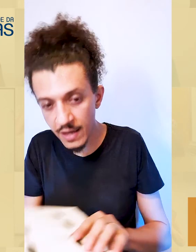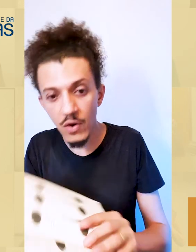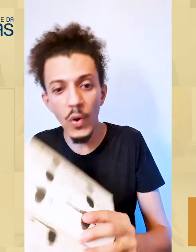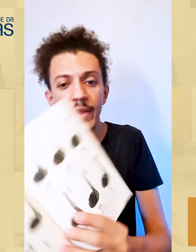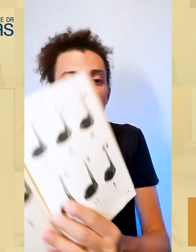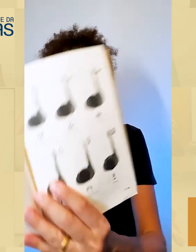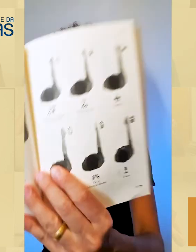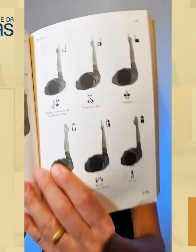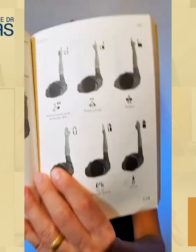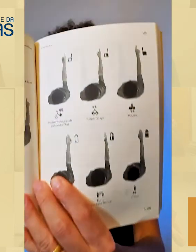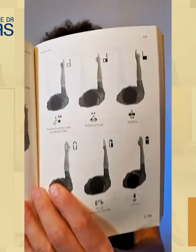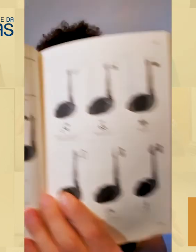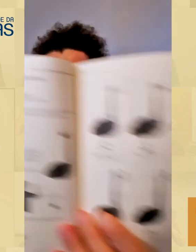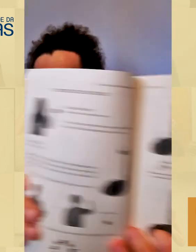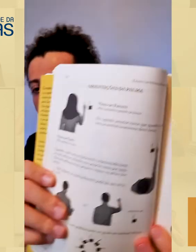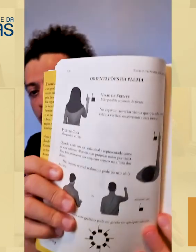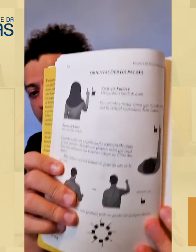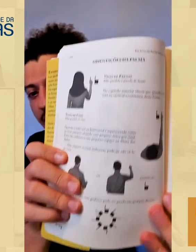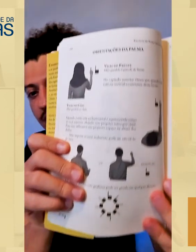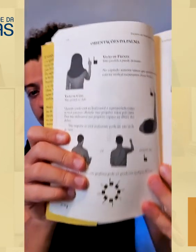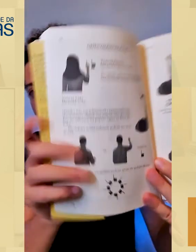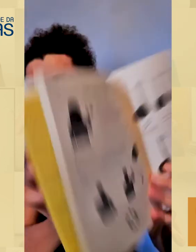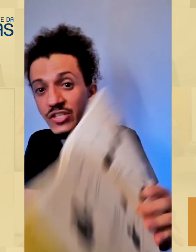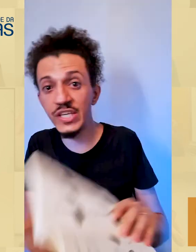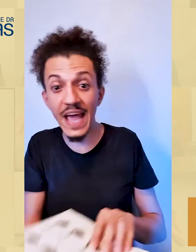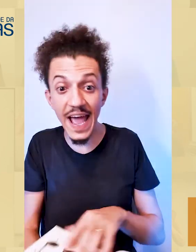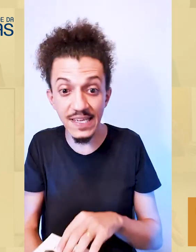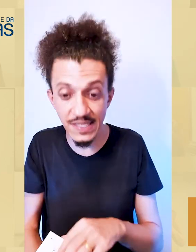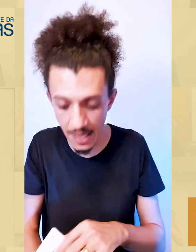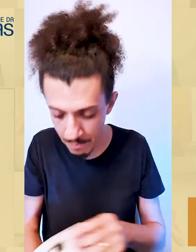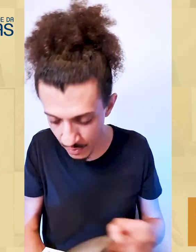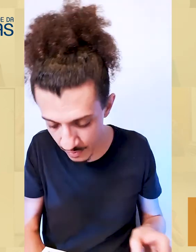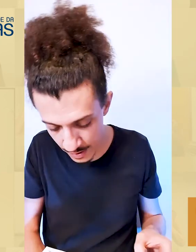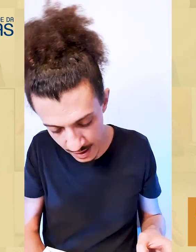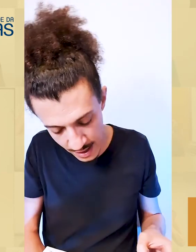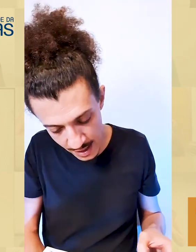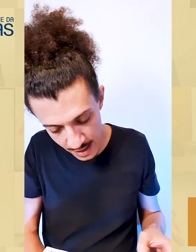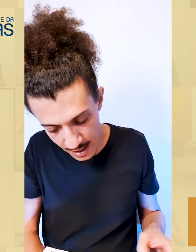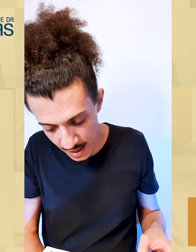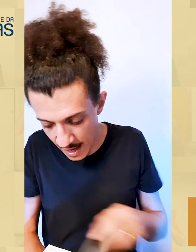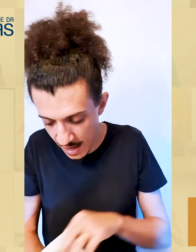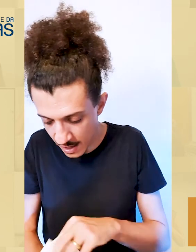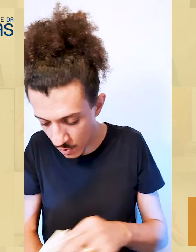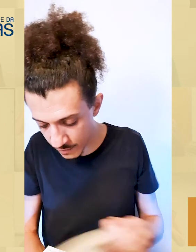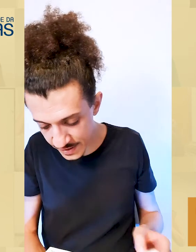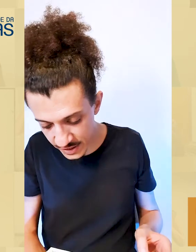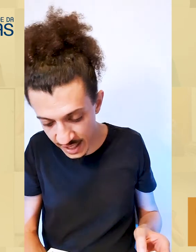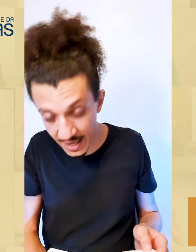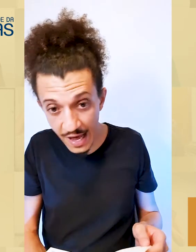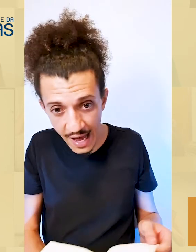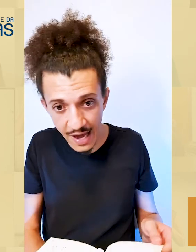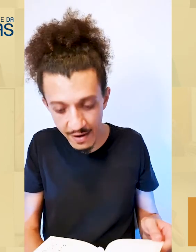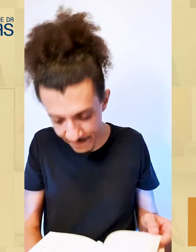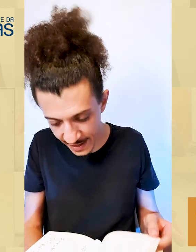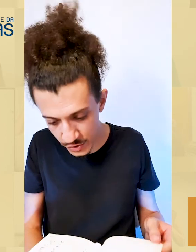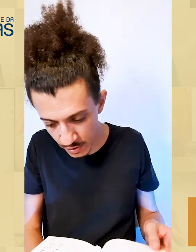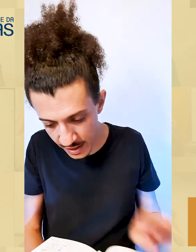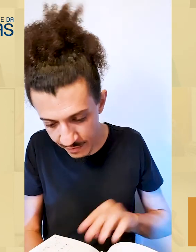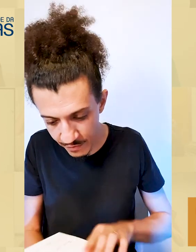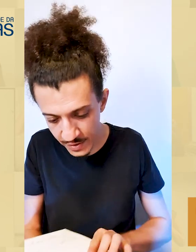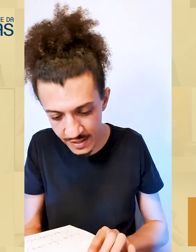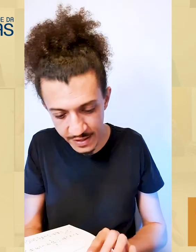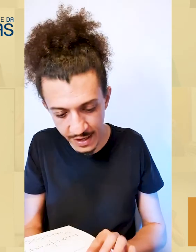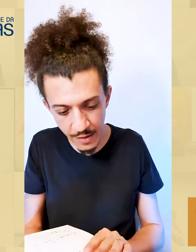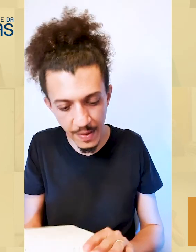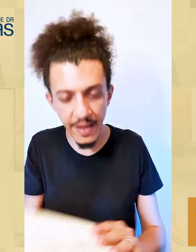e tem 871 sinais de exemplo. Quando você chega lá na frente do